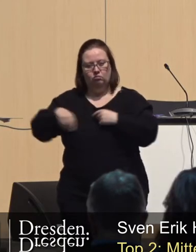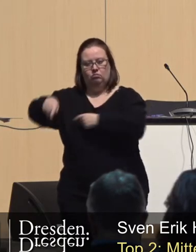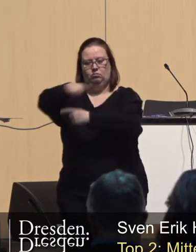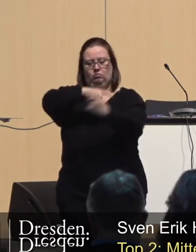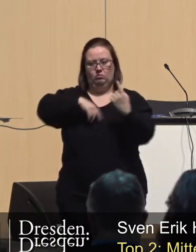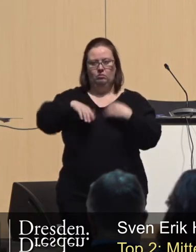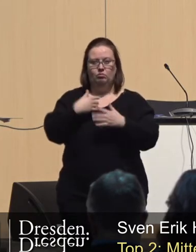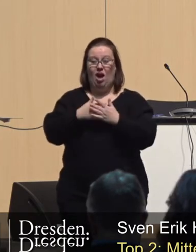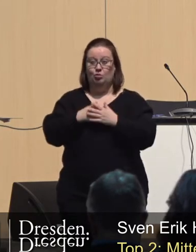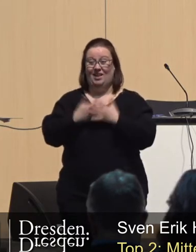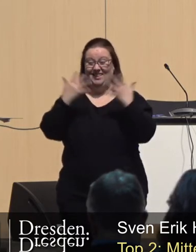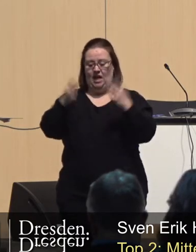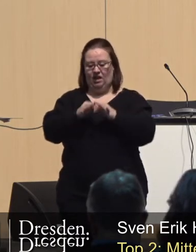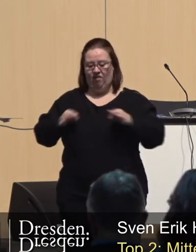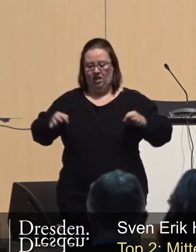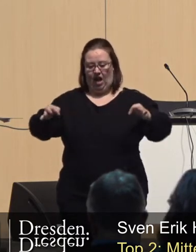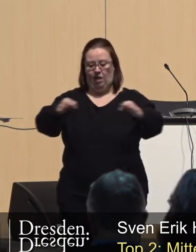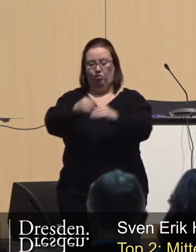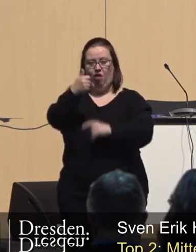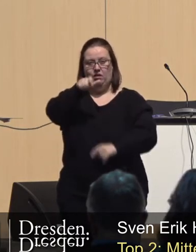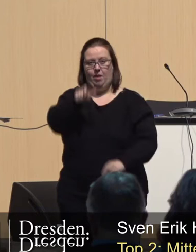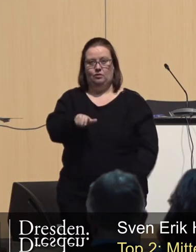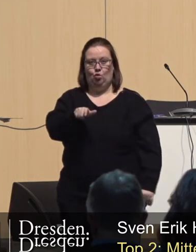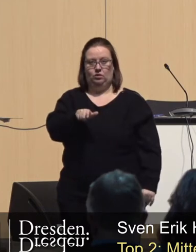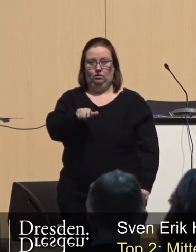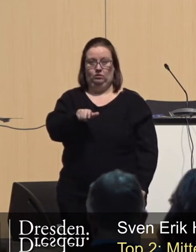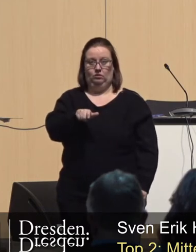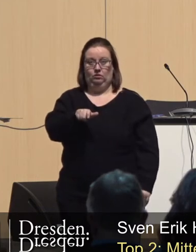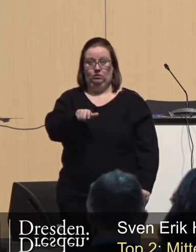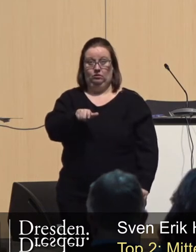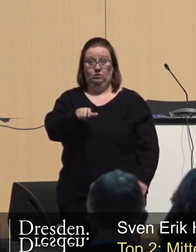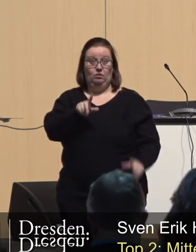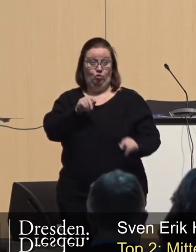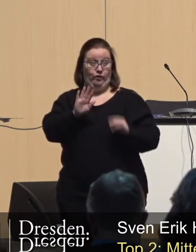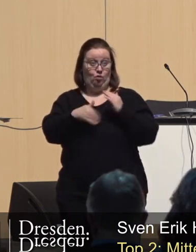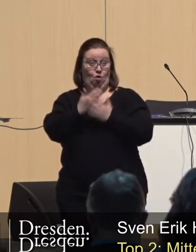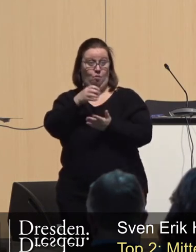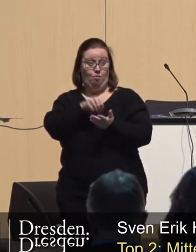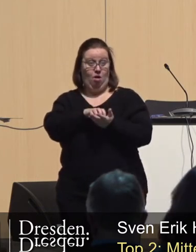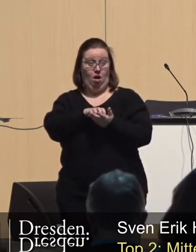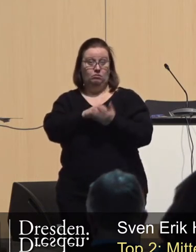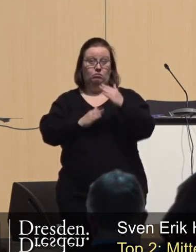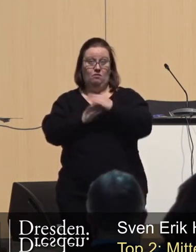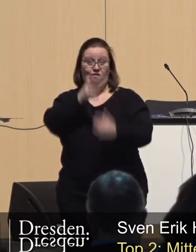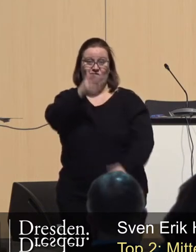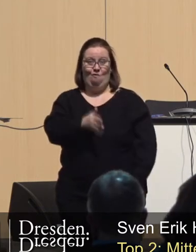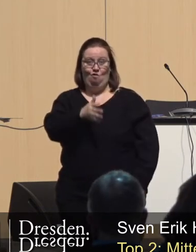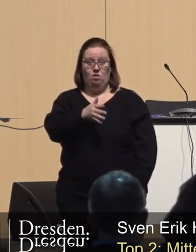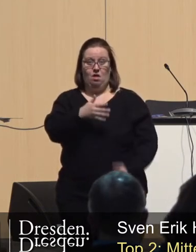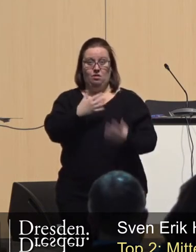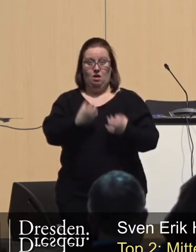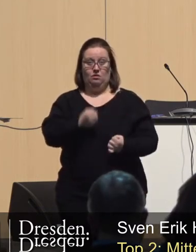Wir reden jetzt von 10 Quadratmeter pro Person. Das bedeutet für den Neumarkt, 500 Gäste dürften sich dort